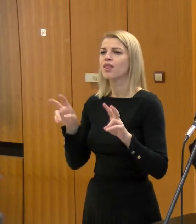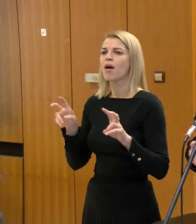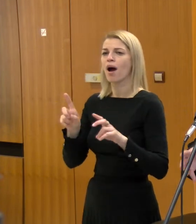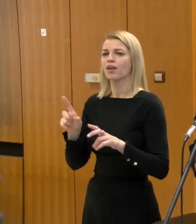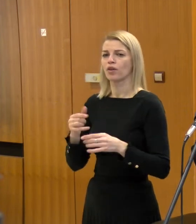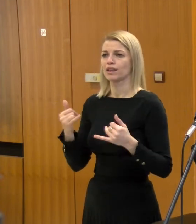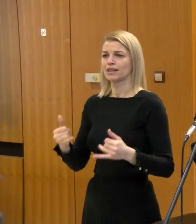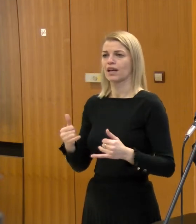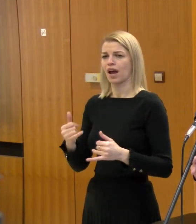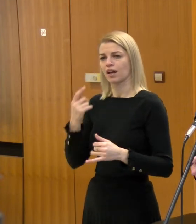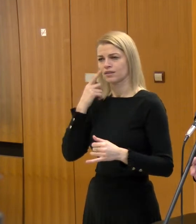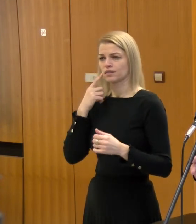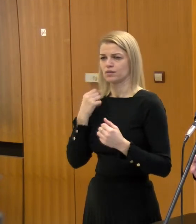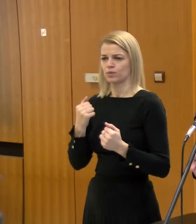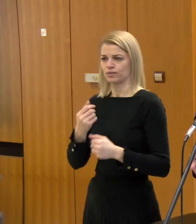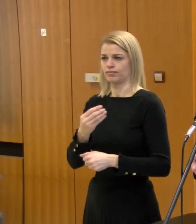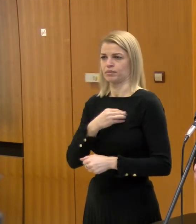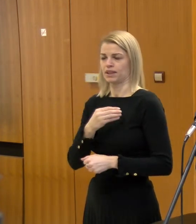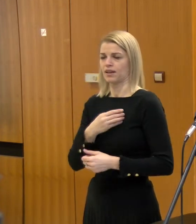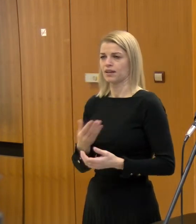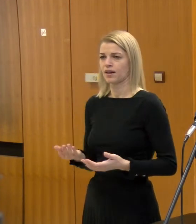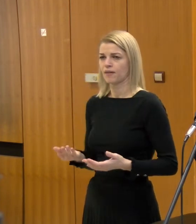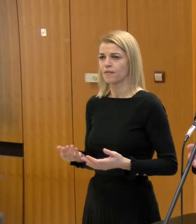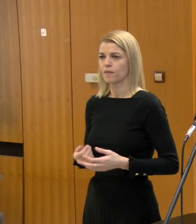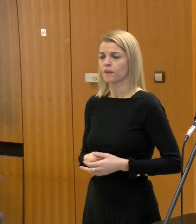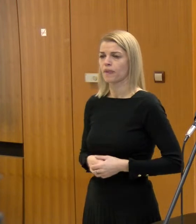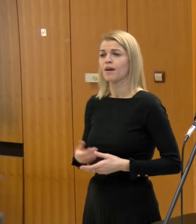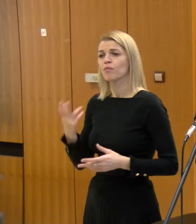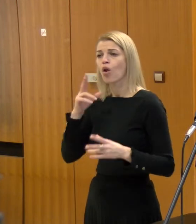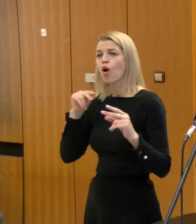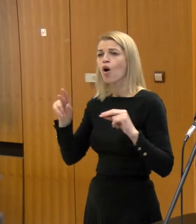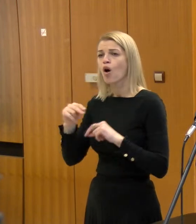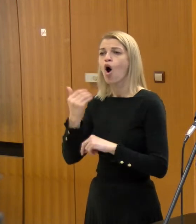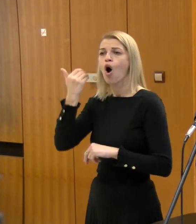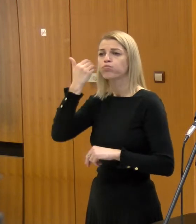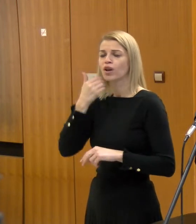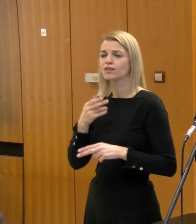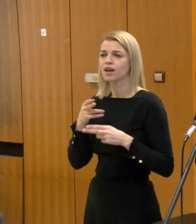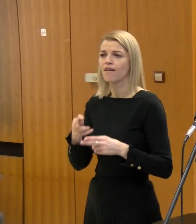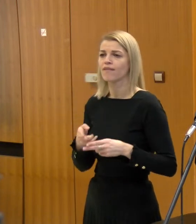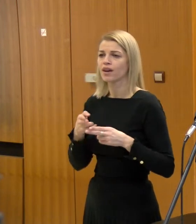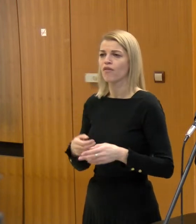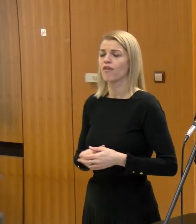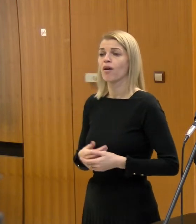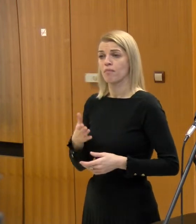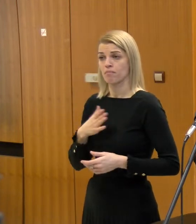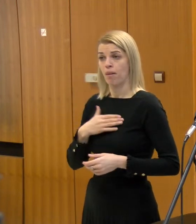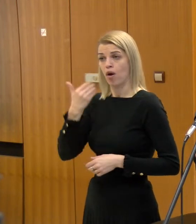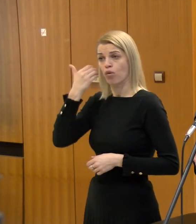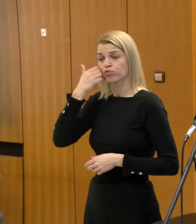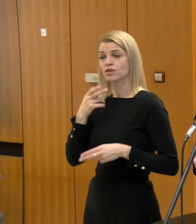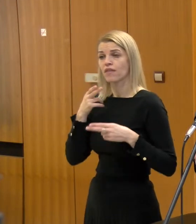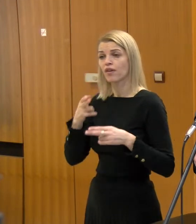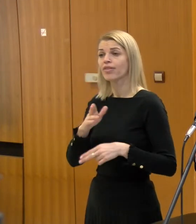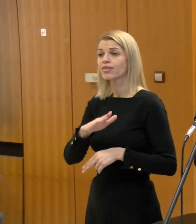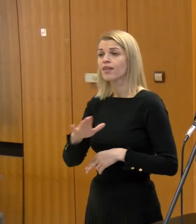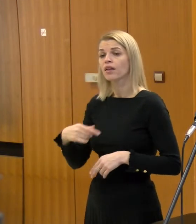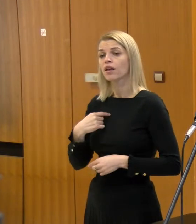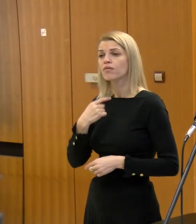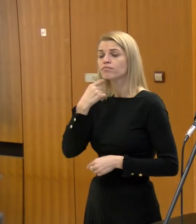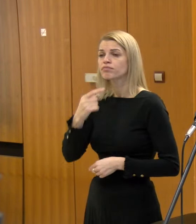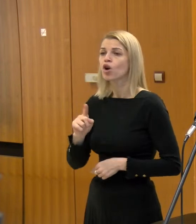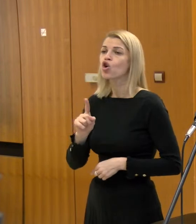ma aj vy žiaľ najviac pýtate. Bali sme sa tu aj o občianskej výchove. Máme na občianskej výchove deťom